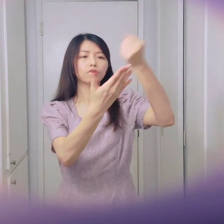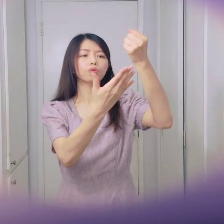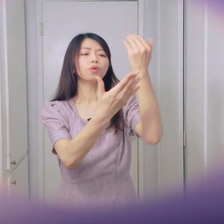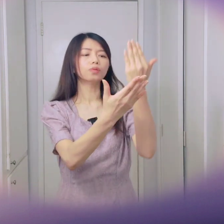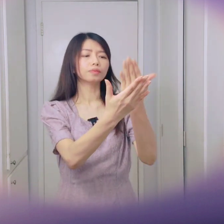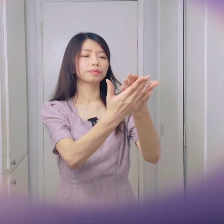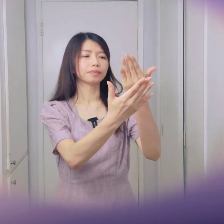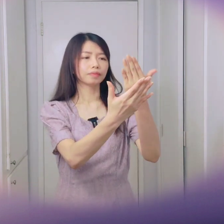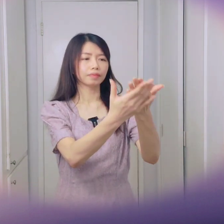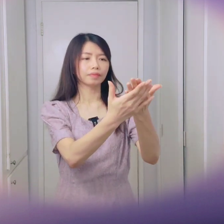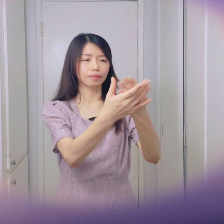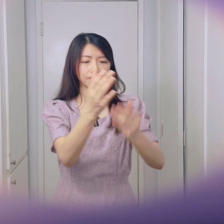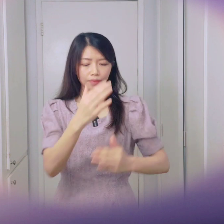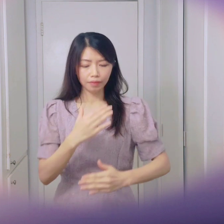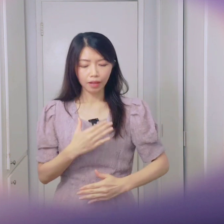받아주오.